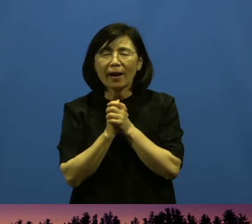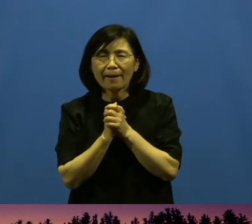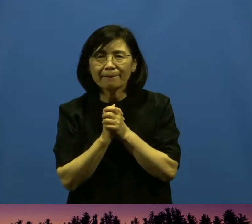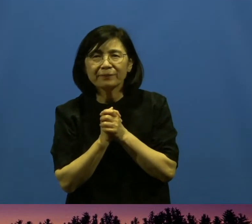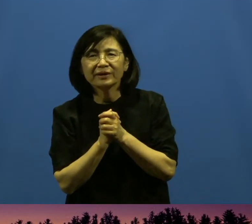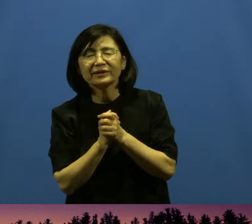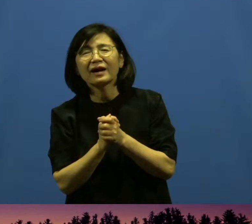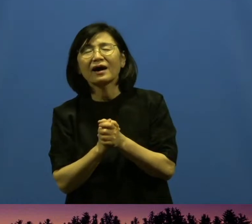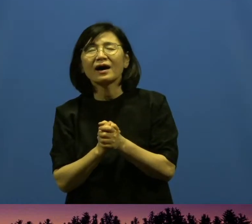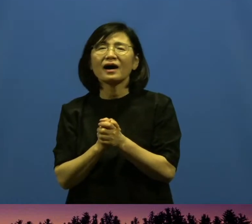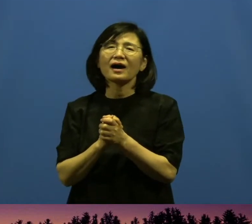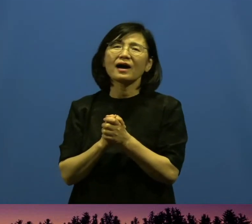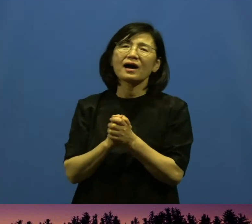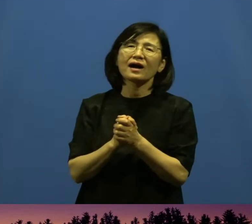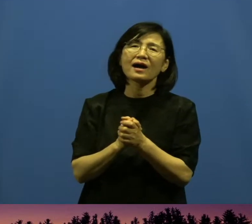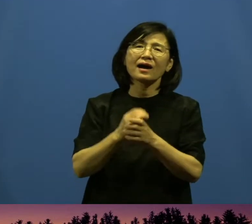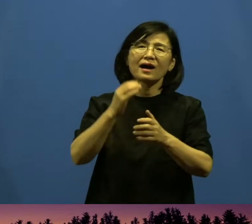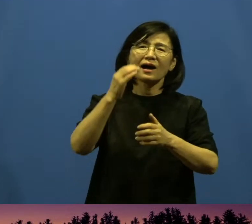기도합니다.